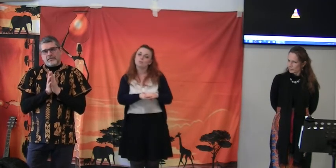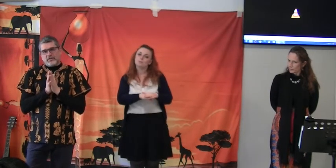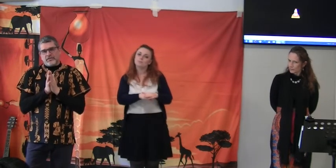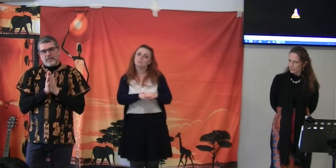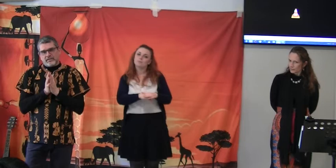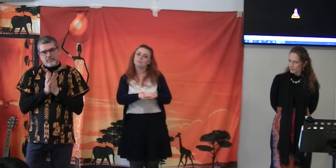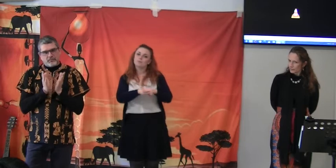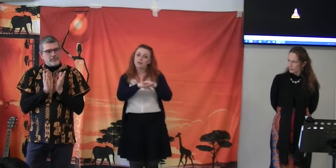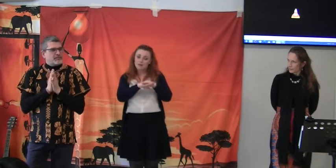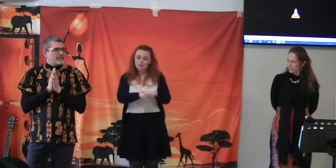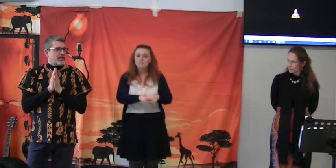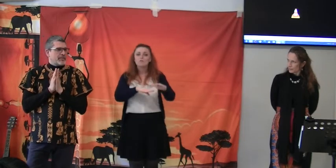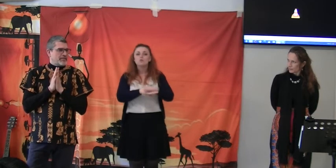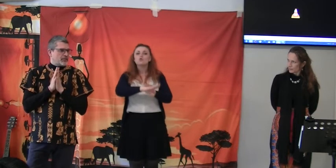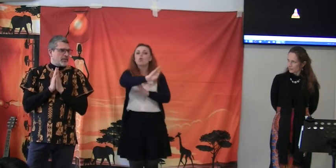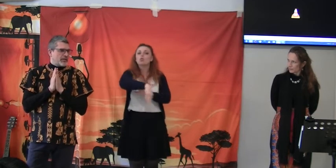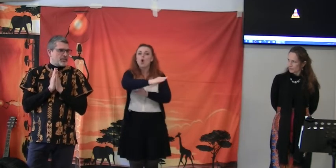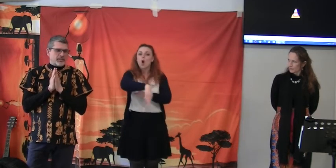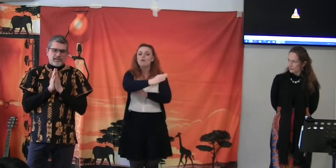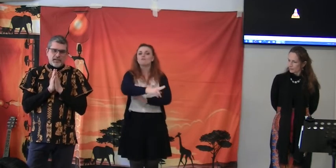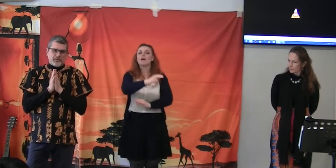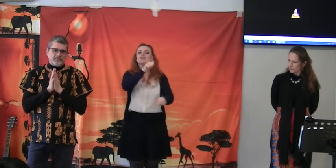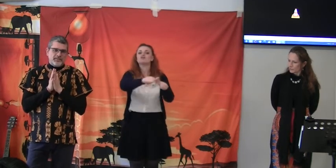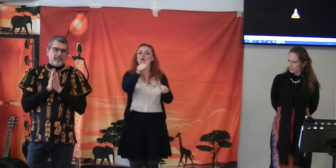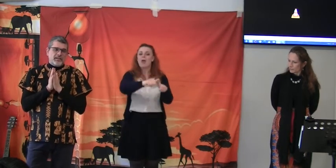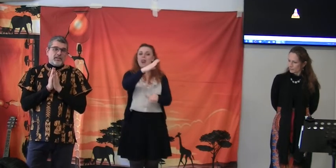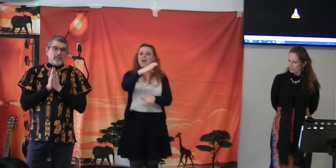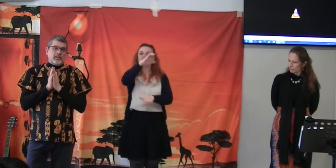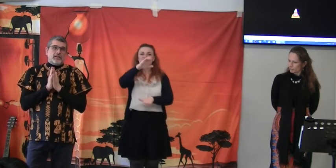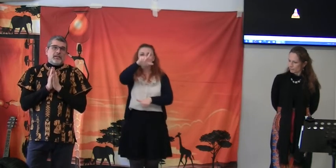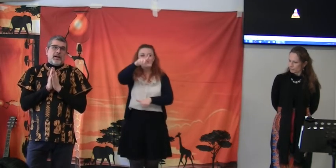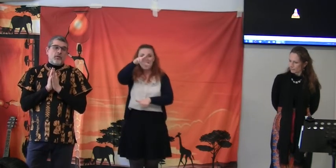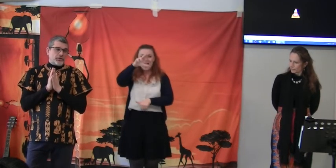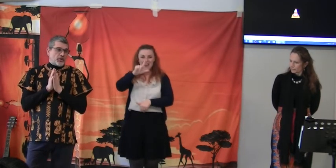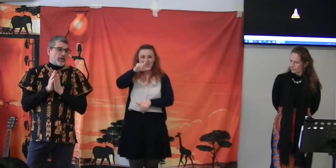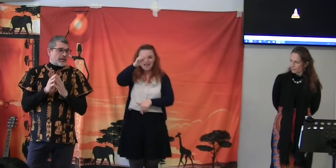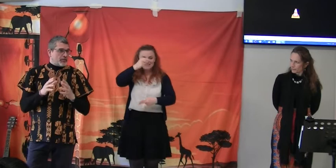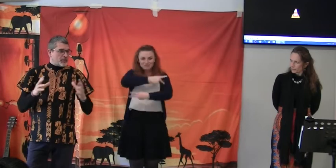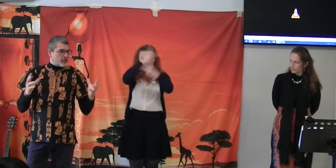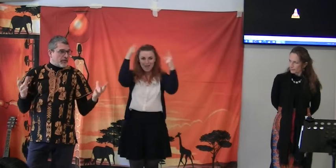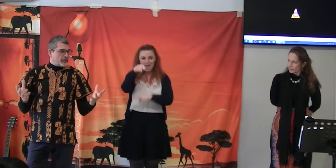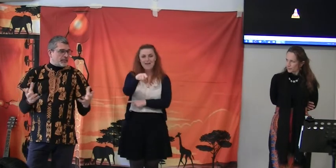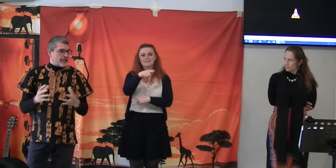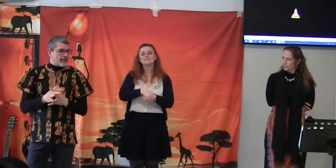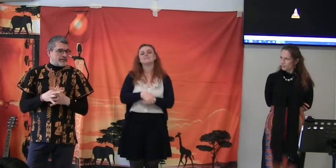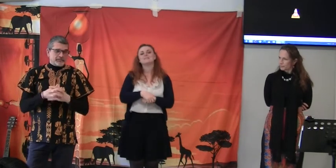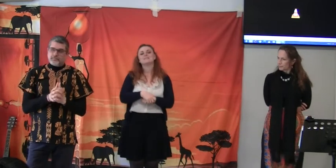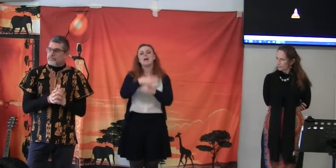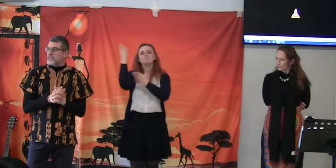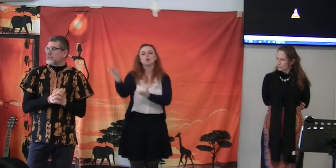È meravigliosa, abbiamo apprezzato anche sul ministerio. Abbiamo bisogno anche di questo momento